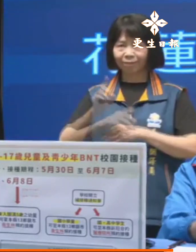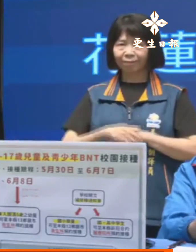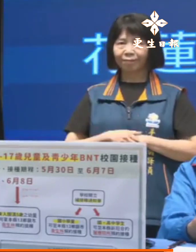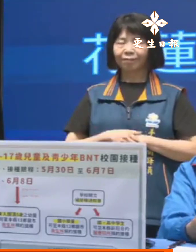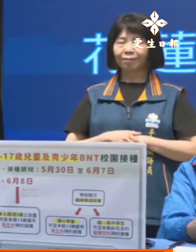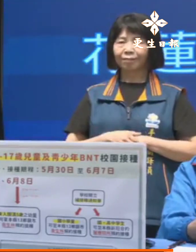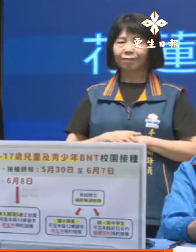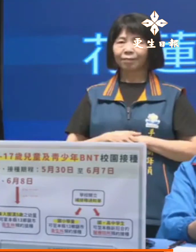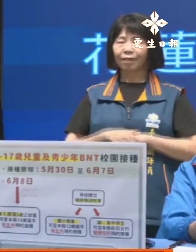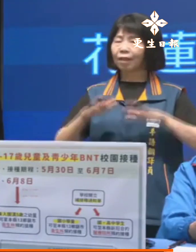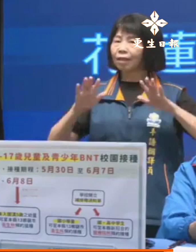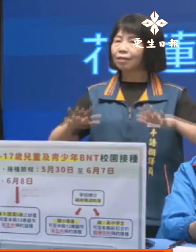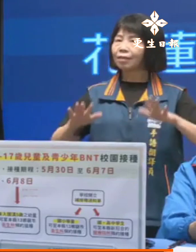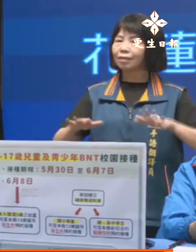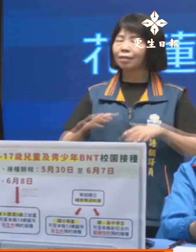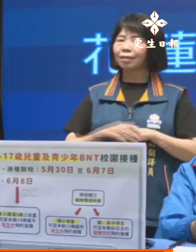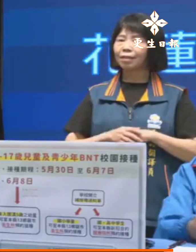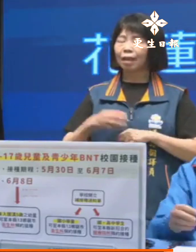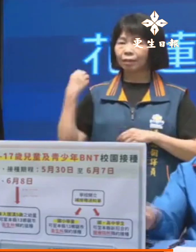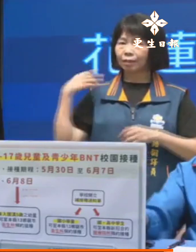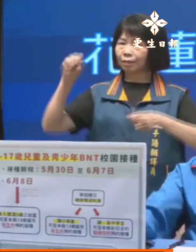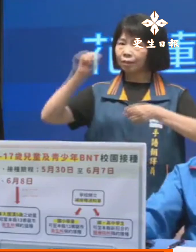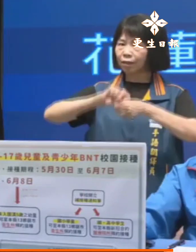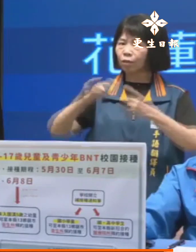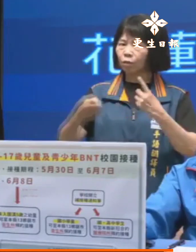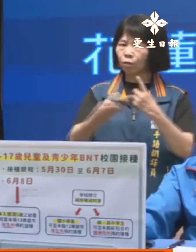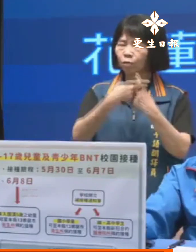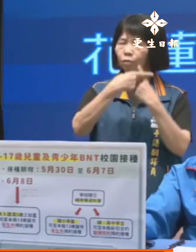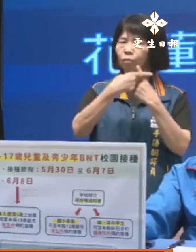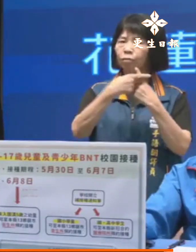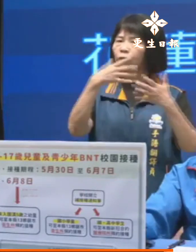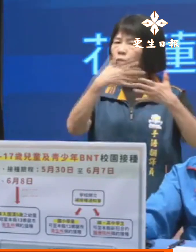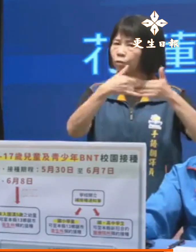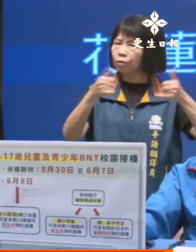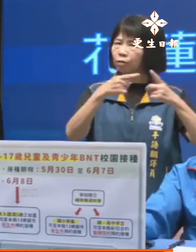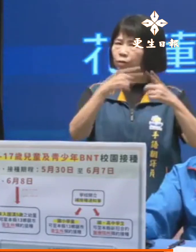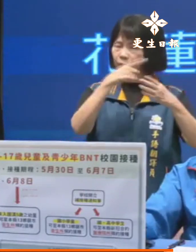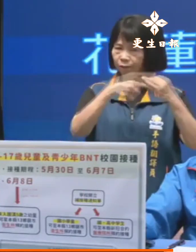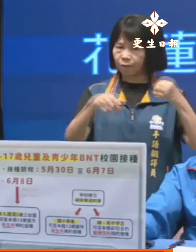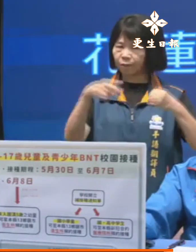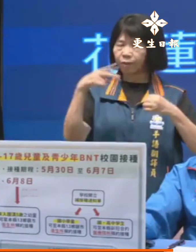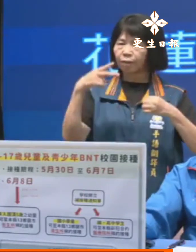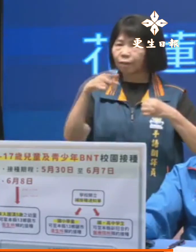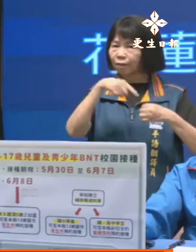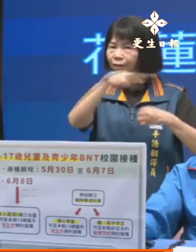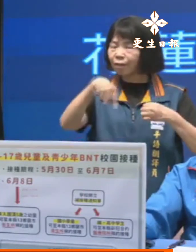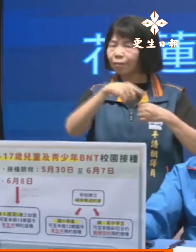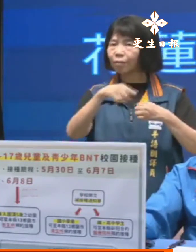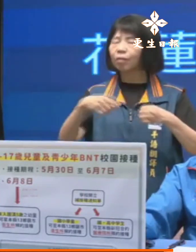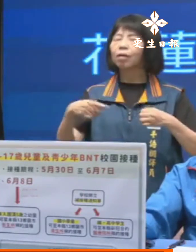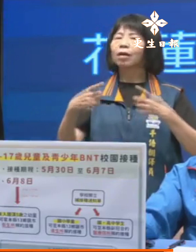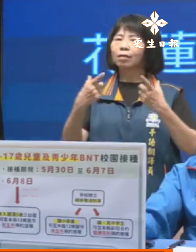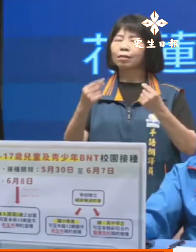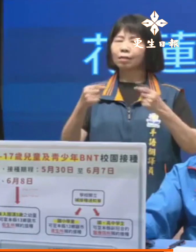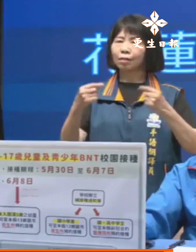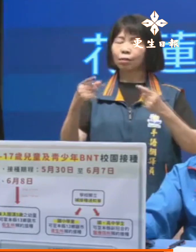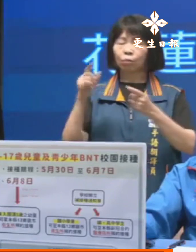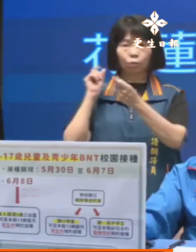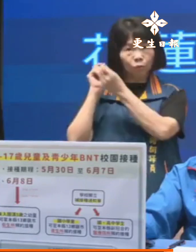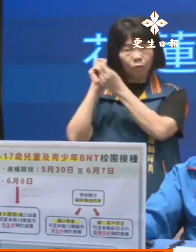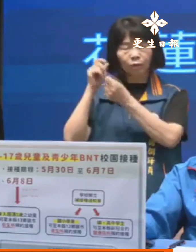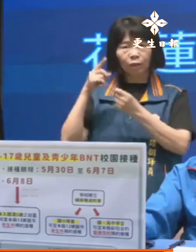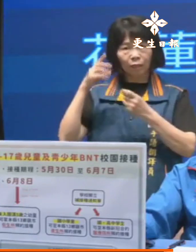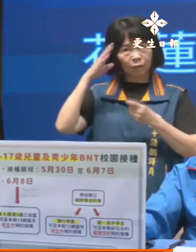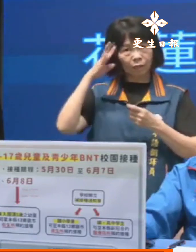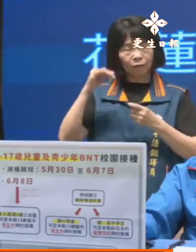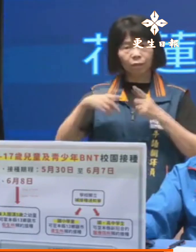是属于呢仍然是在这几天有到学校上课的一个情形。那包含了慈大附中国